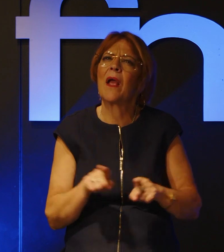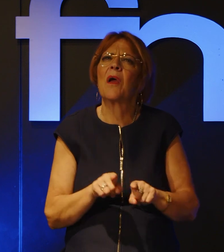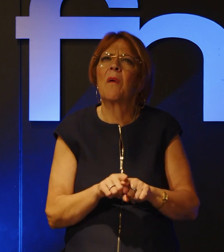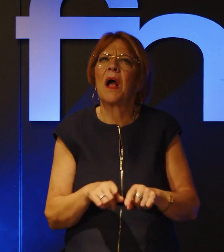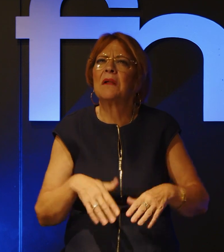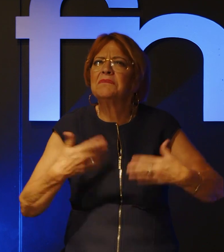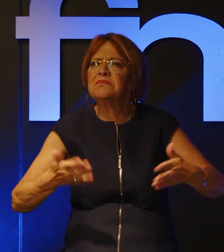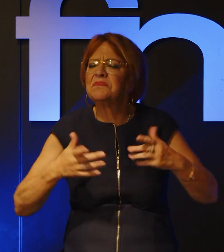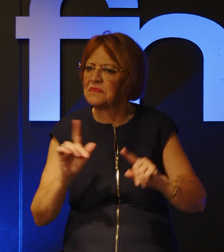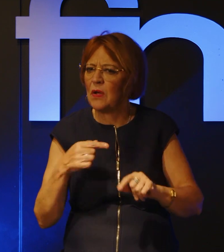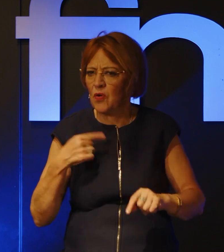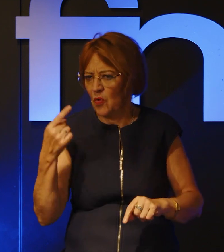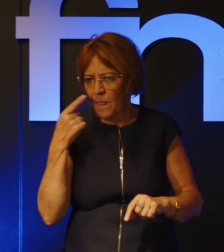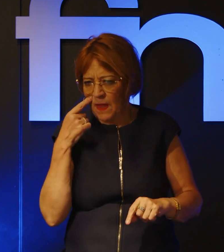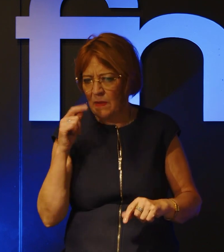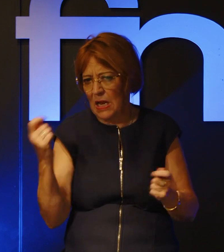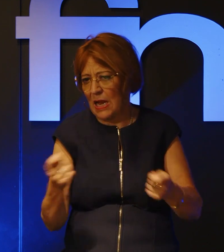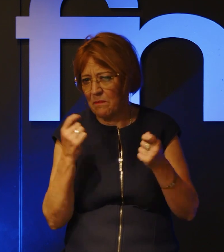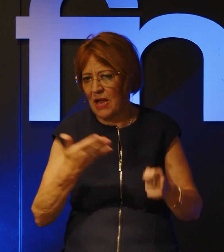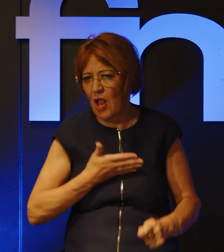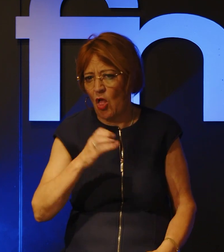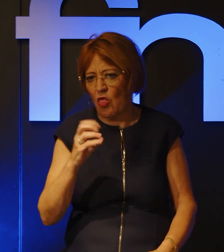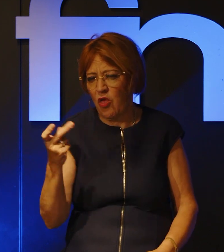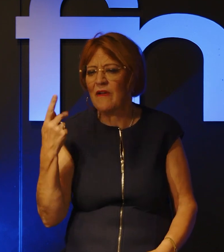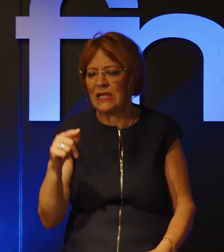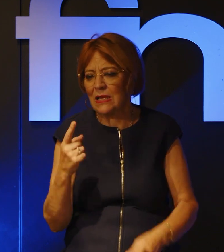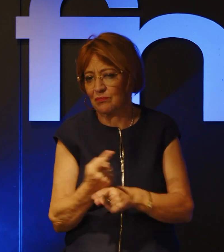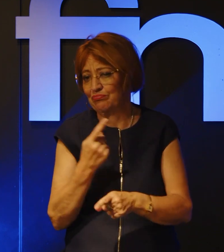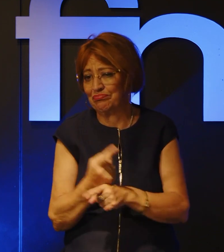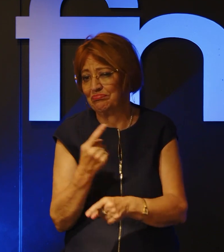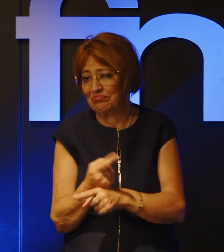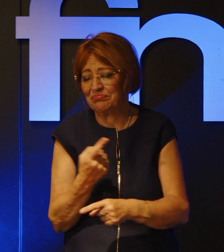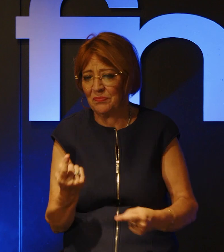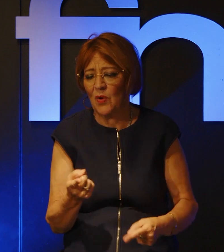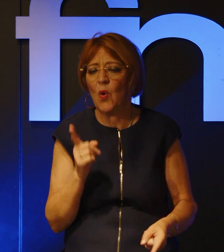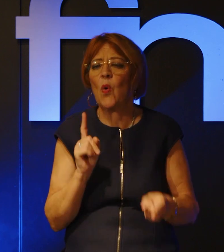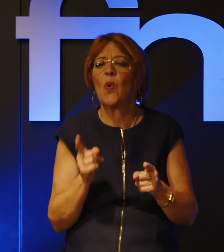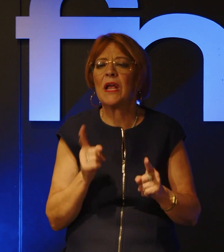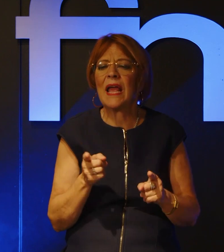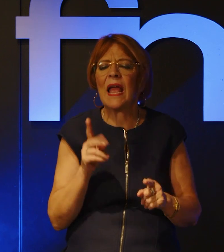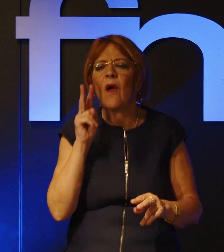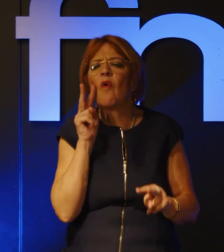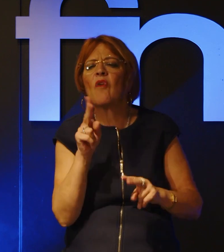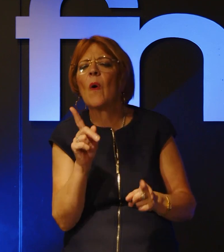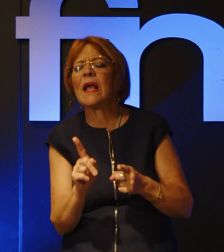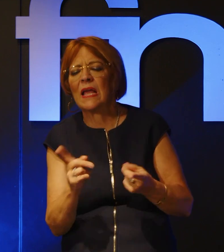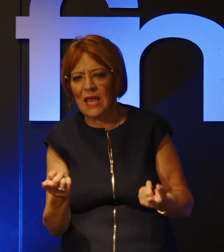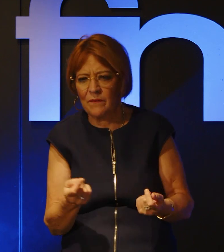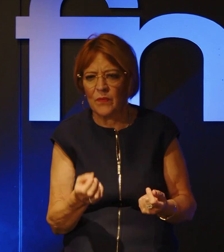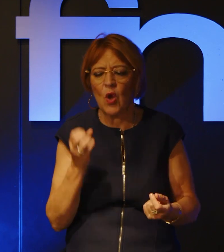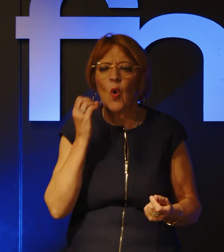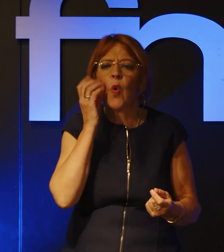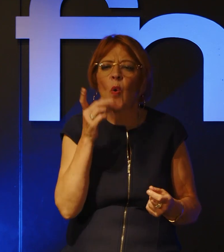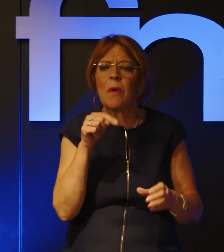ingénua conhecendo ou não conhecendo a campanha da Dove há aqui esta questão de o que é que é o ver e como é que